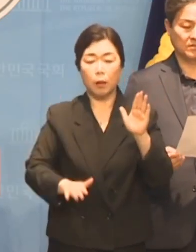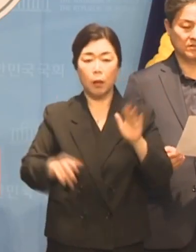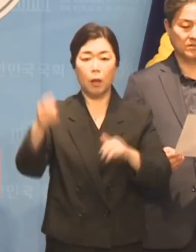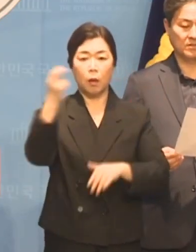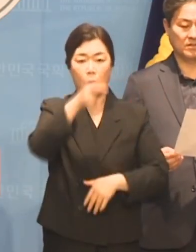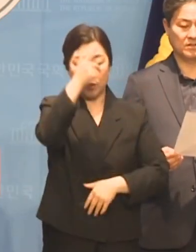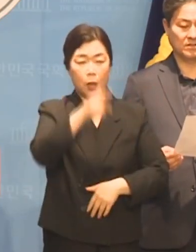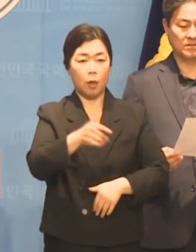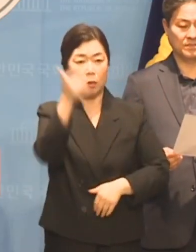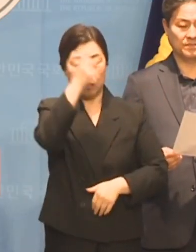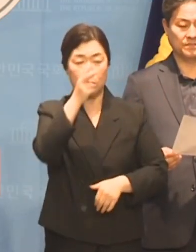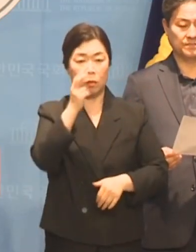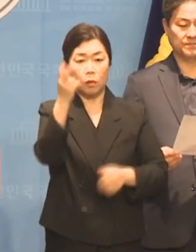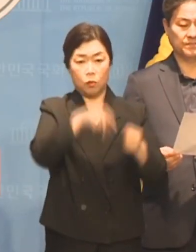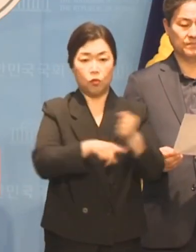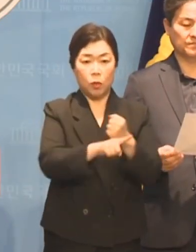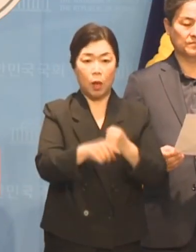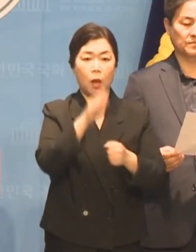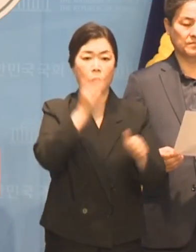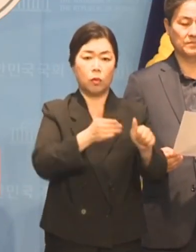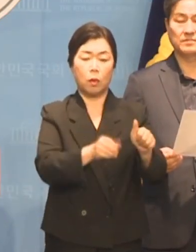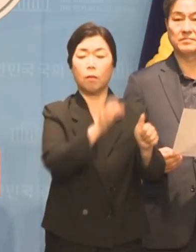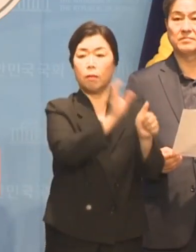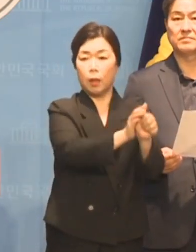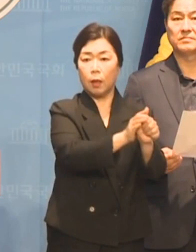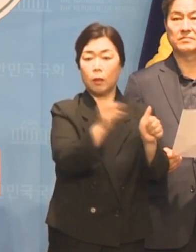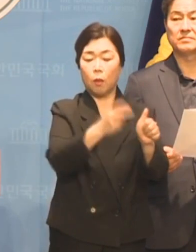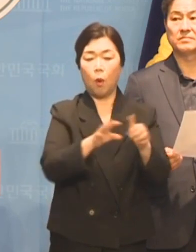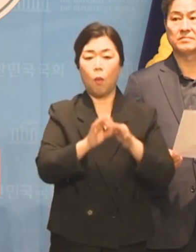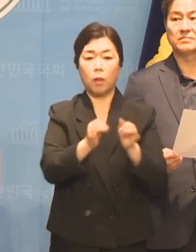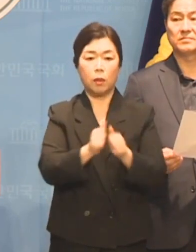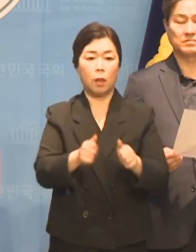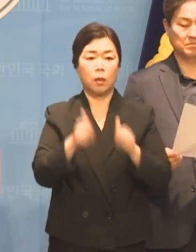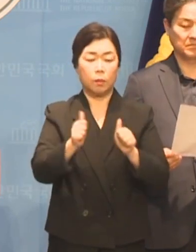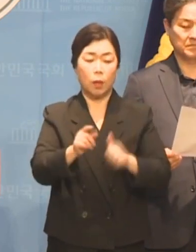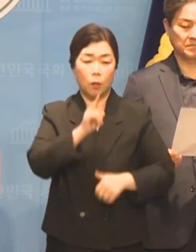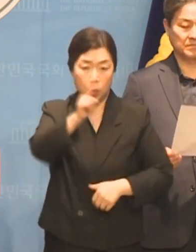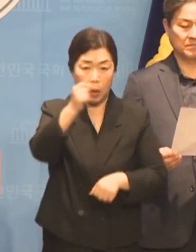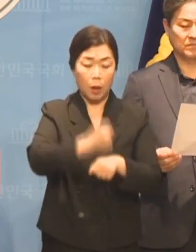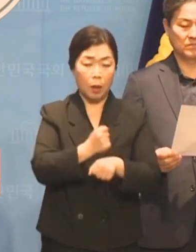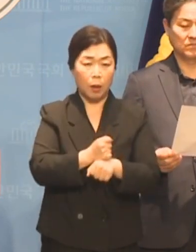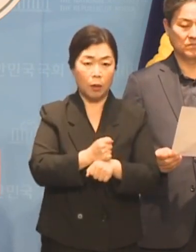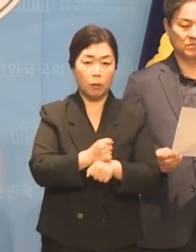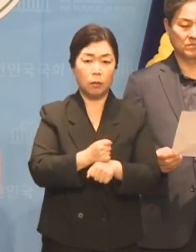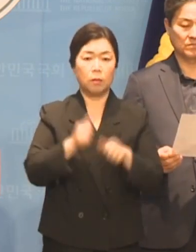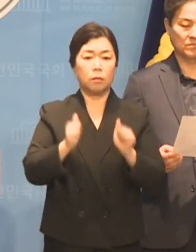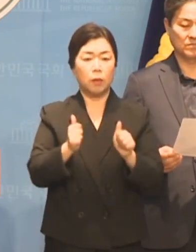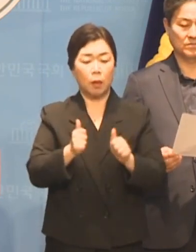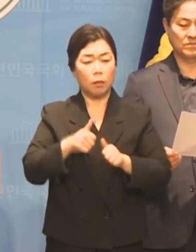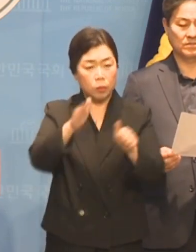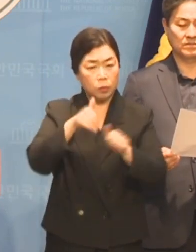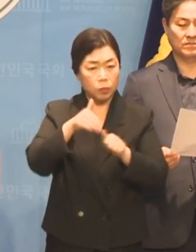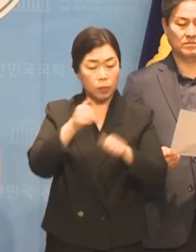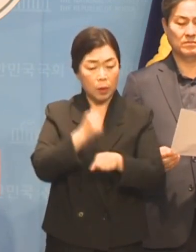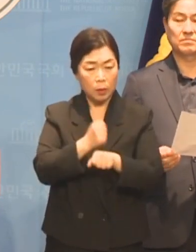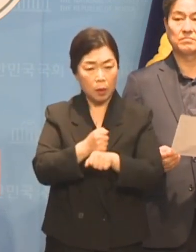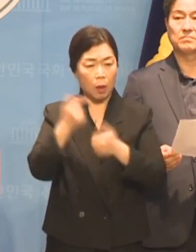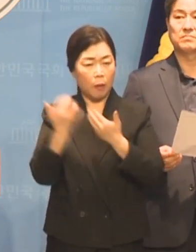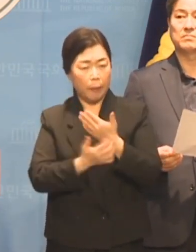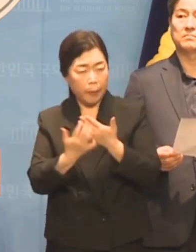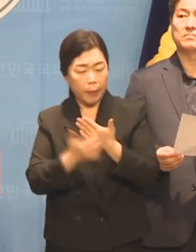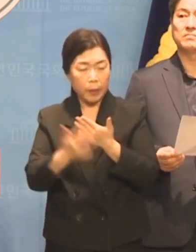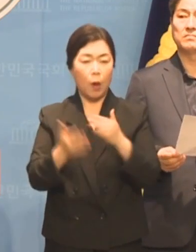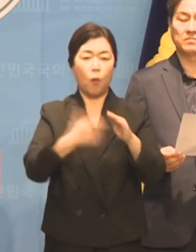수사 요청을 하고 검찰은 관련자들을 기소해 재판까지 받게 하는 등 꼼수로 수많은